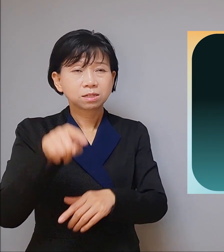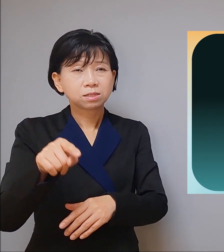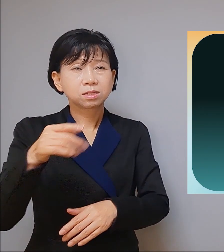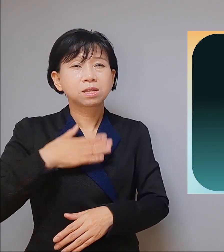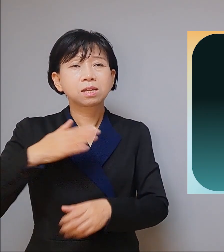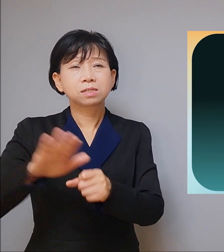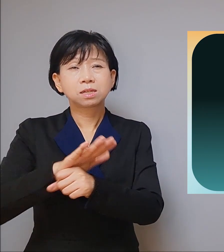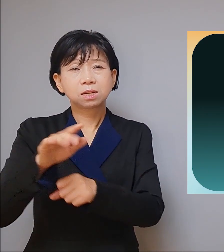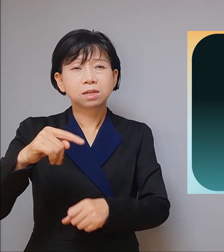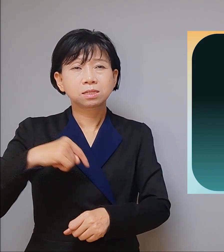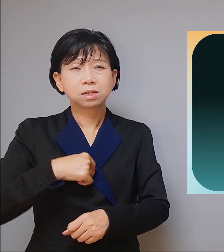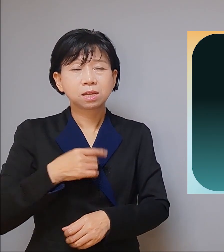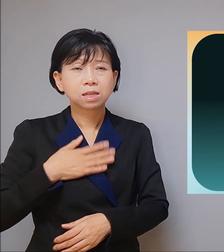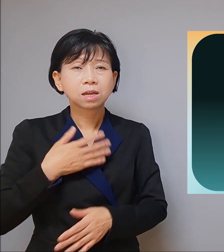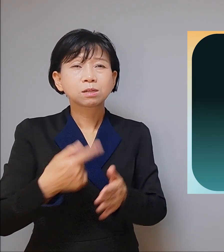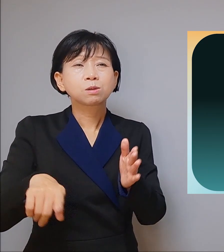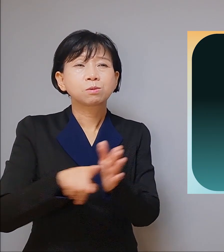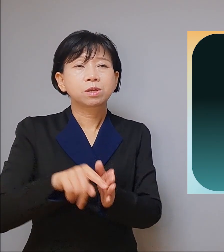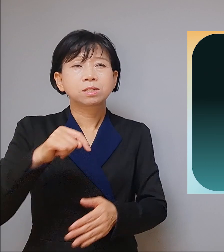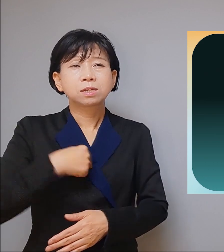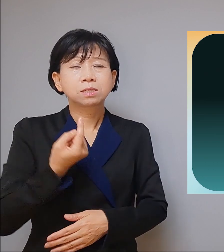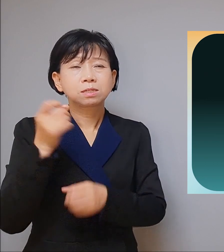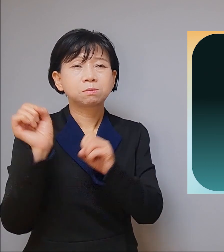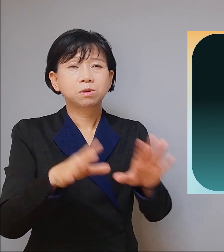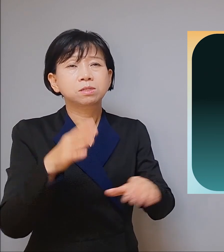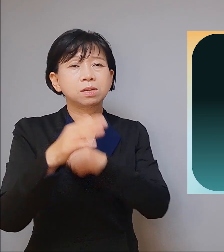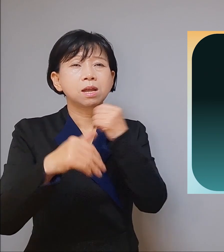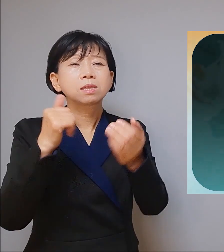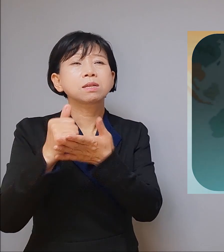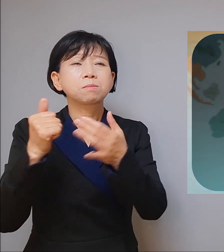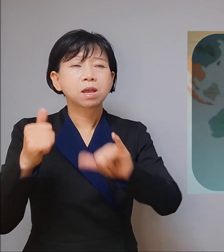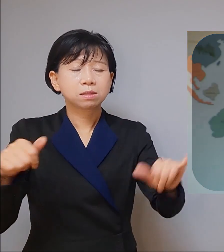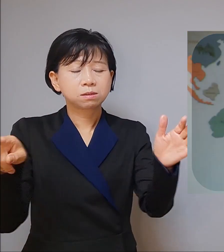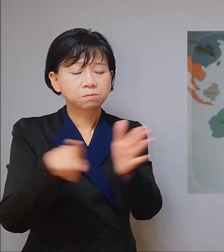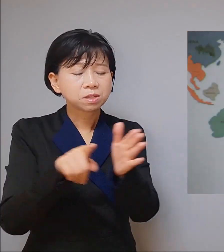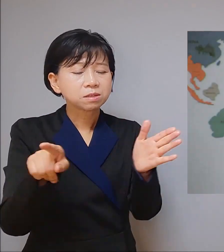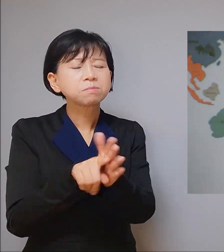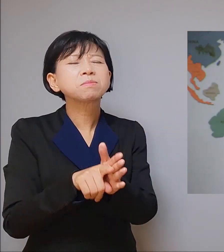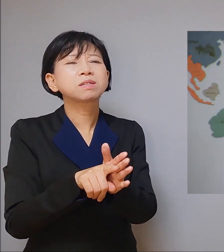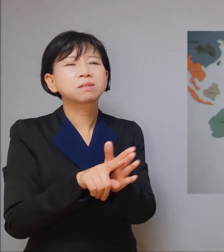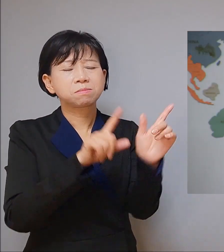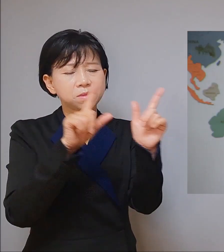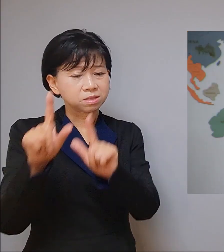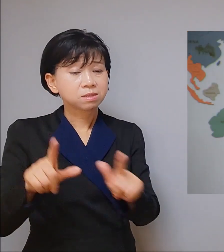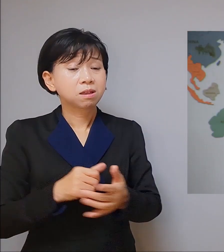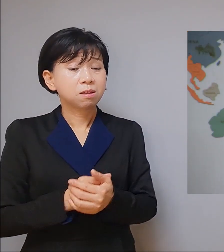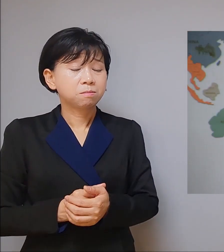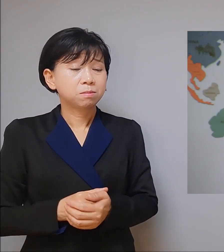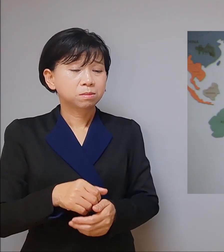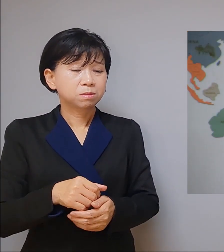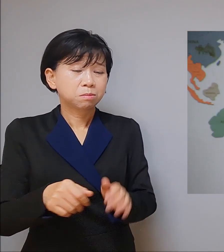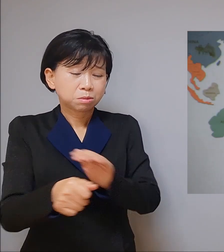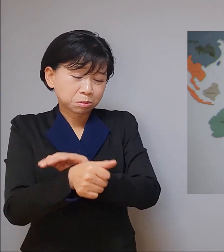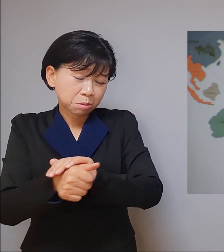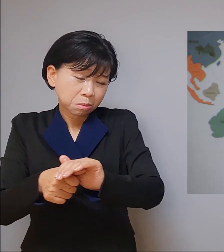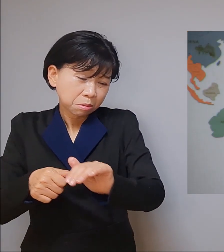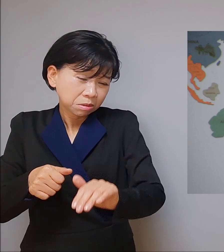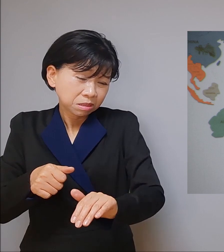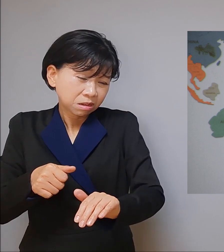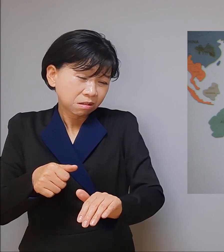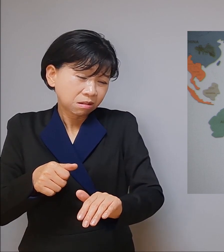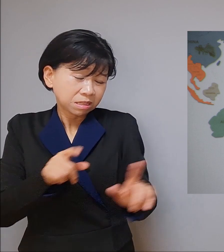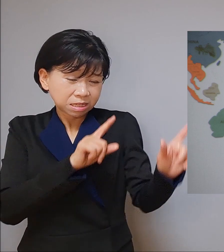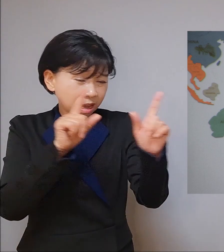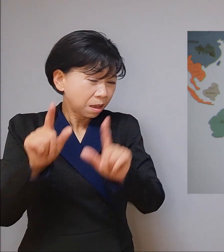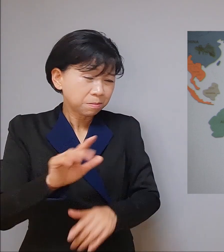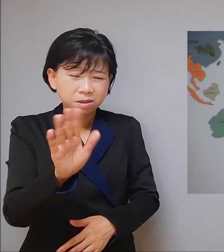것이라. 아멘. 그리스도인의 삶은요 소극적인 삶이 아닙니다. 될 대로 되라지 뭐, 하나님의 때가 되면 알아서 오겠지 뭐,